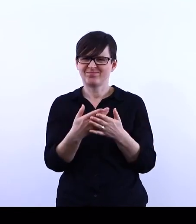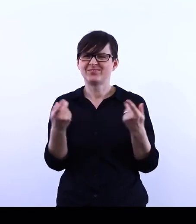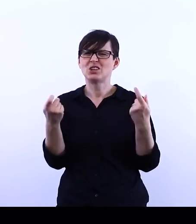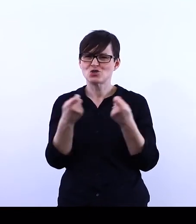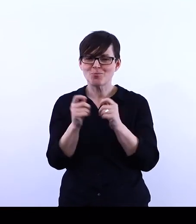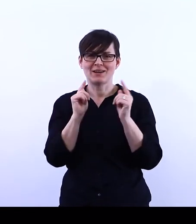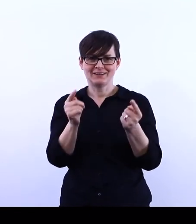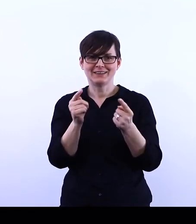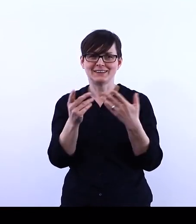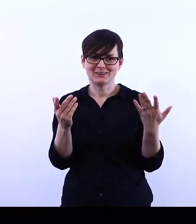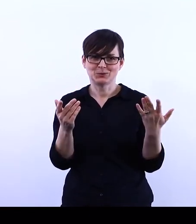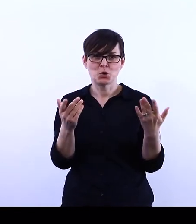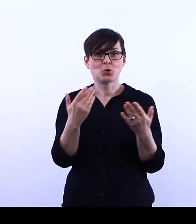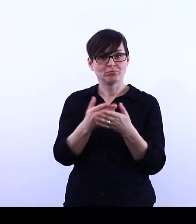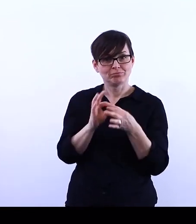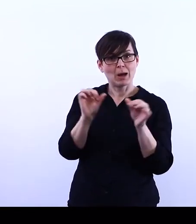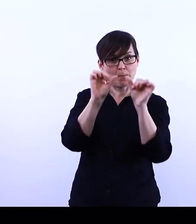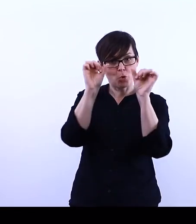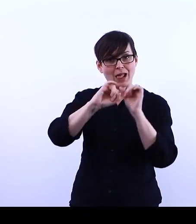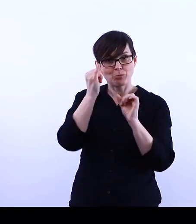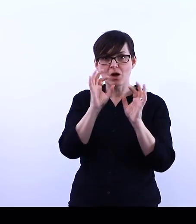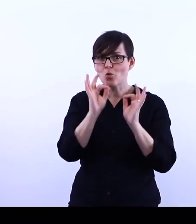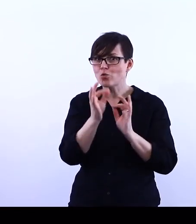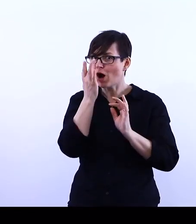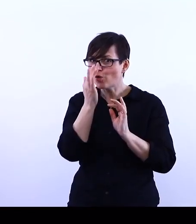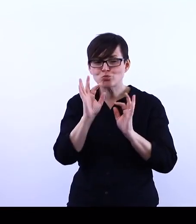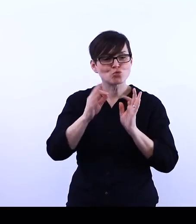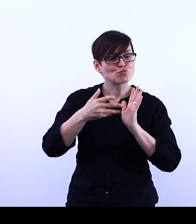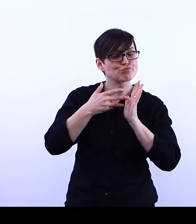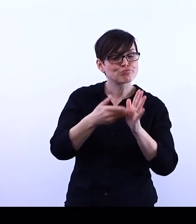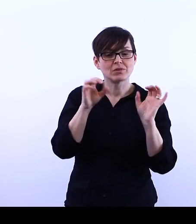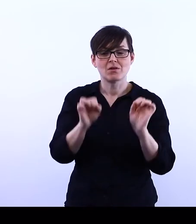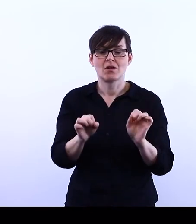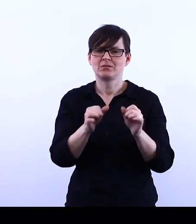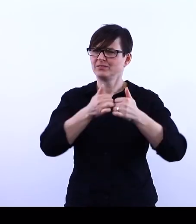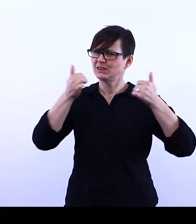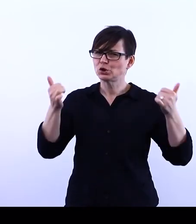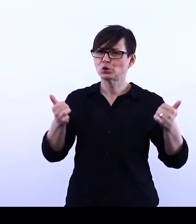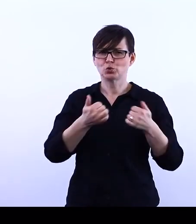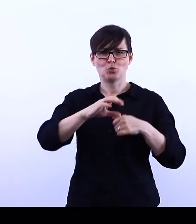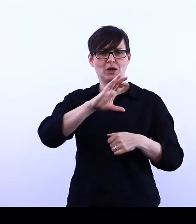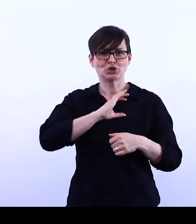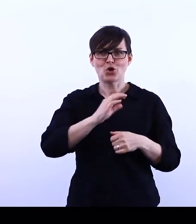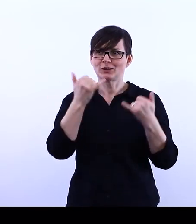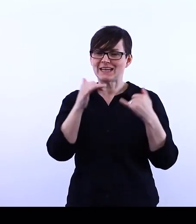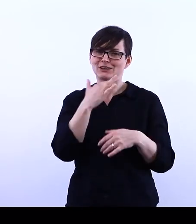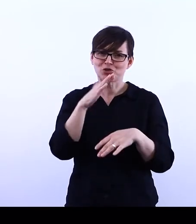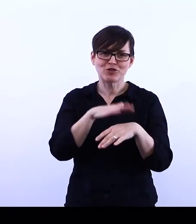gut innerhalb dieser Modellprojekte auch ausgetestet werden kann. Es ist eine tolle Chance, dass wir auch dafür so viel Zeit haben